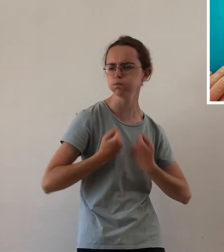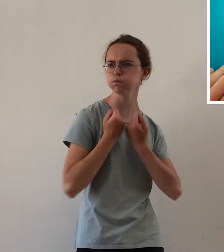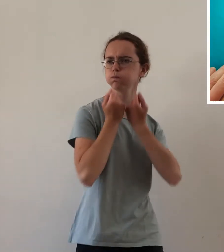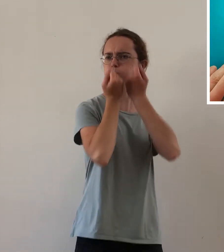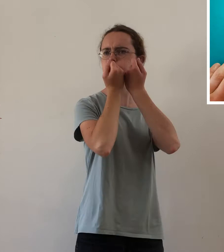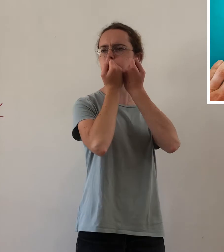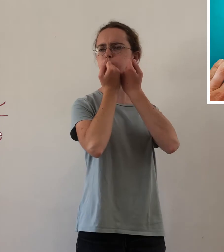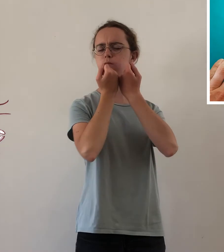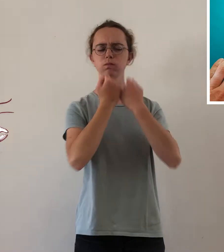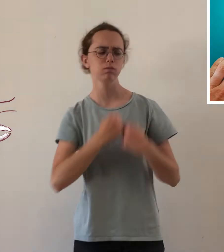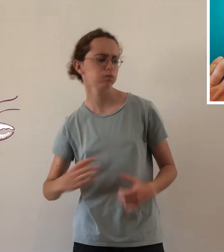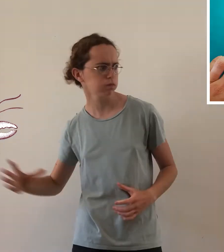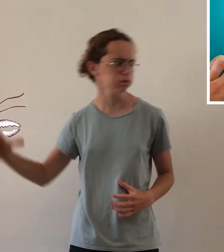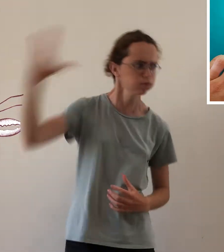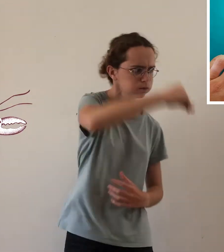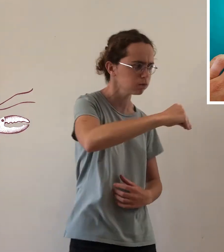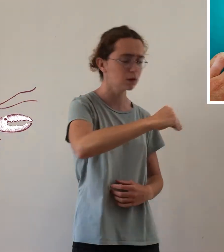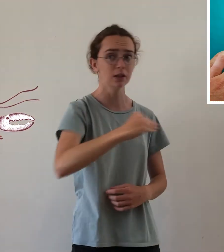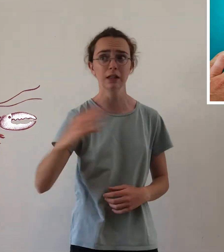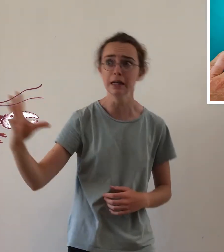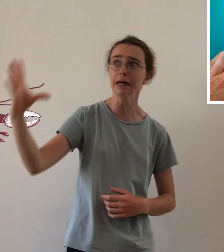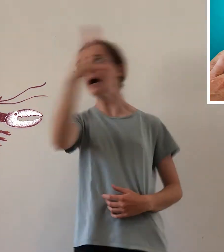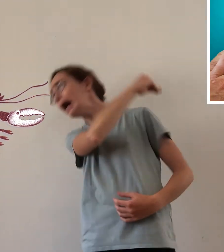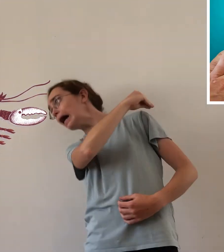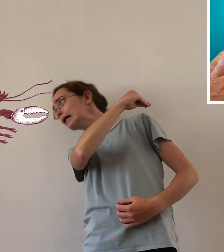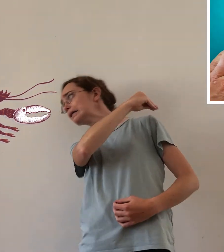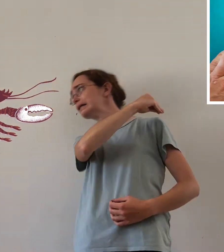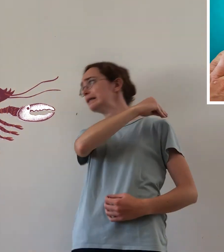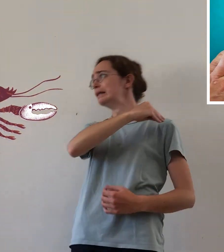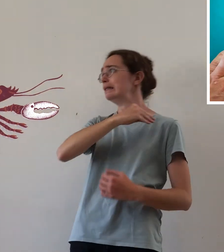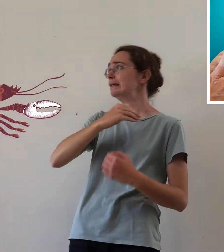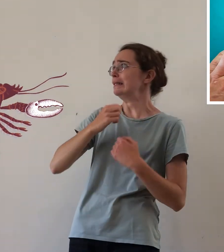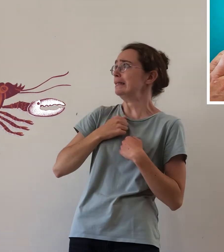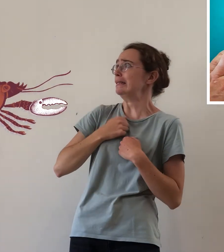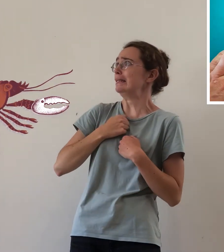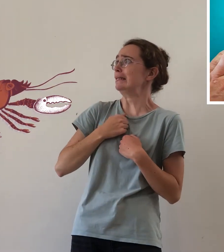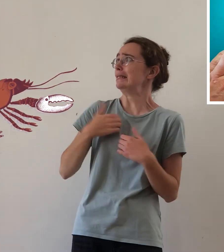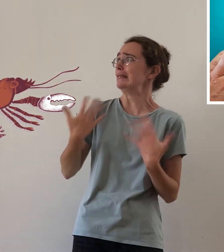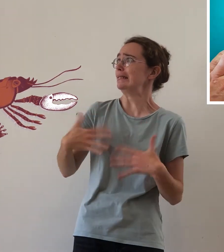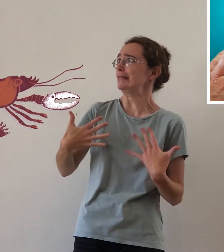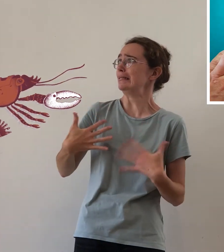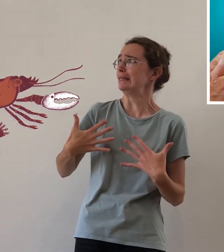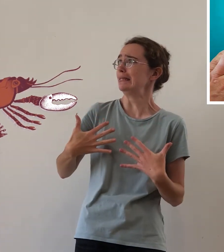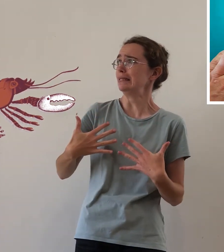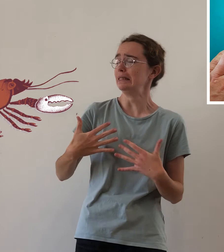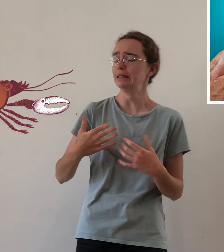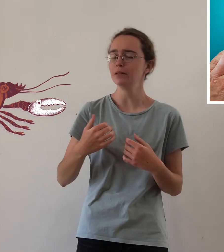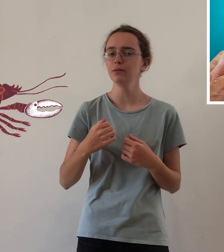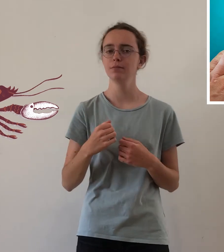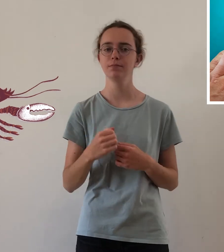Sonnée, elle esquive de justesse le coup de pince de l'animal rouge de colère.